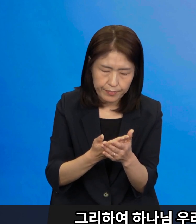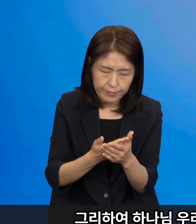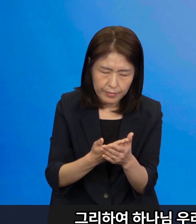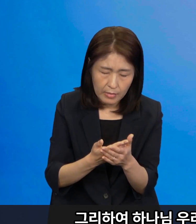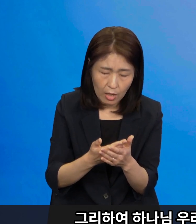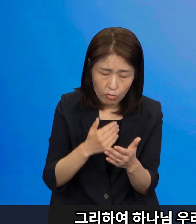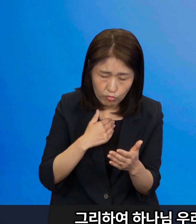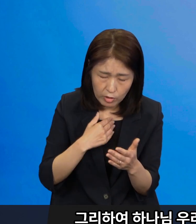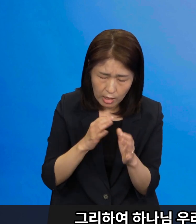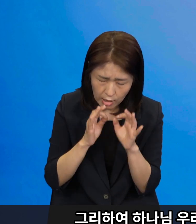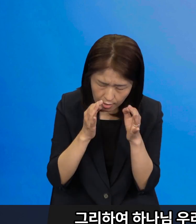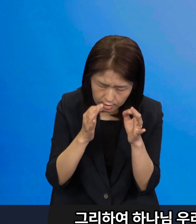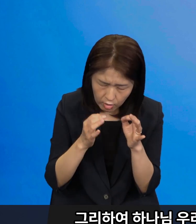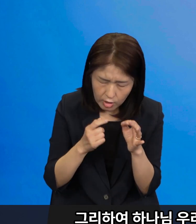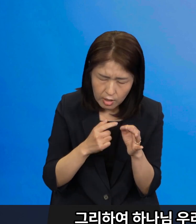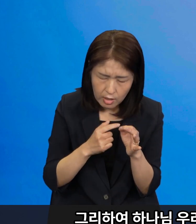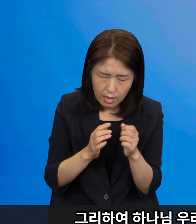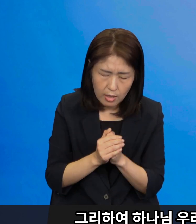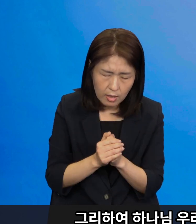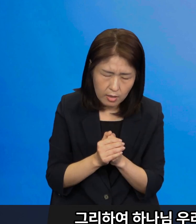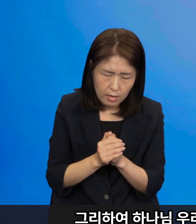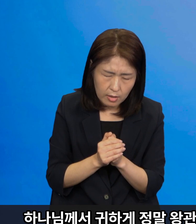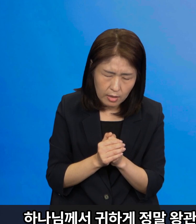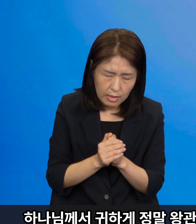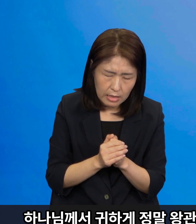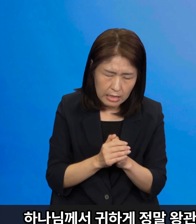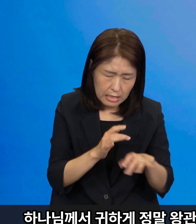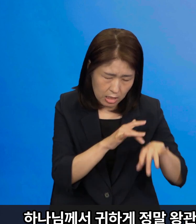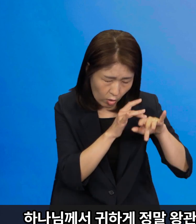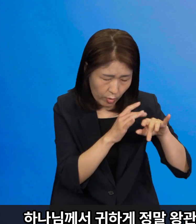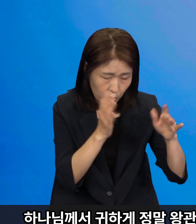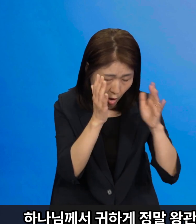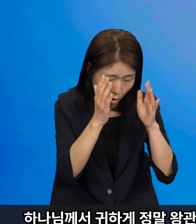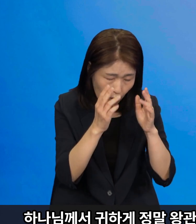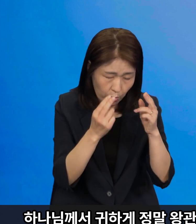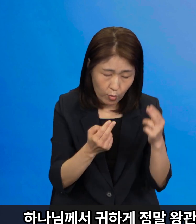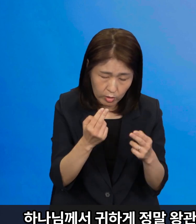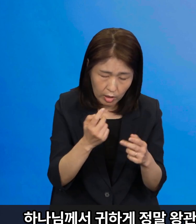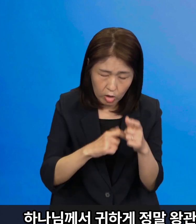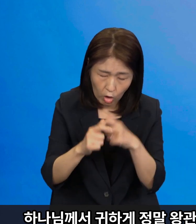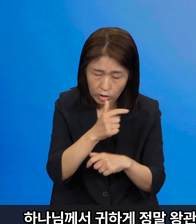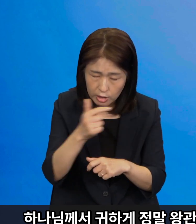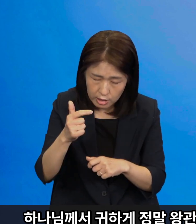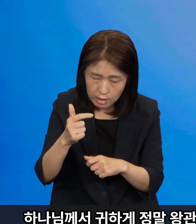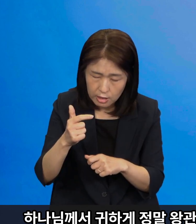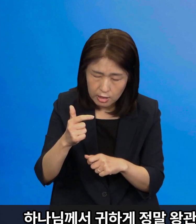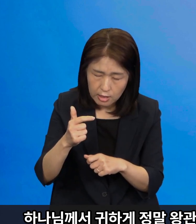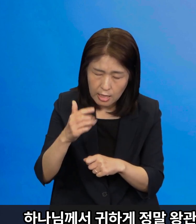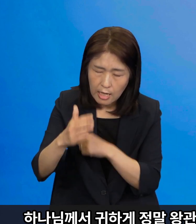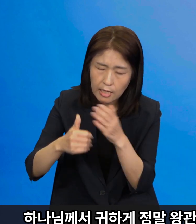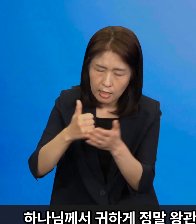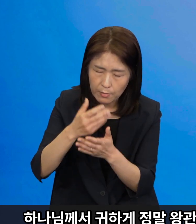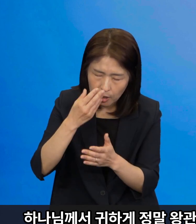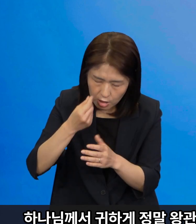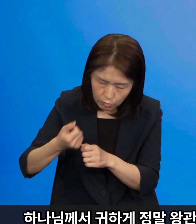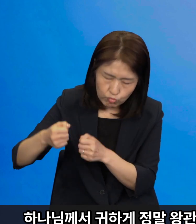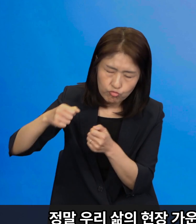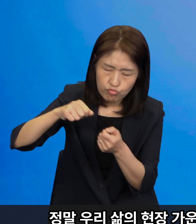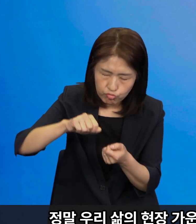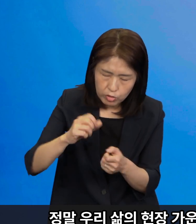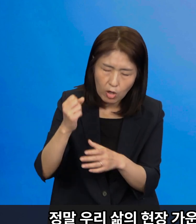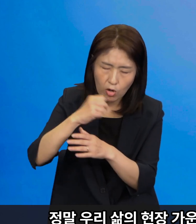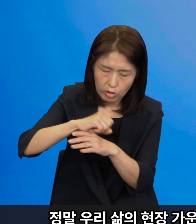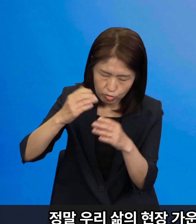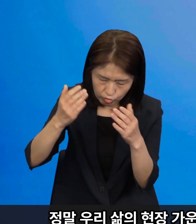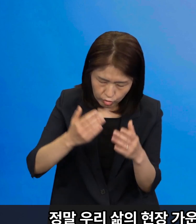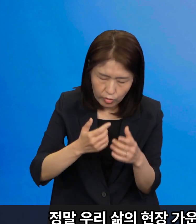구하였던 암나귀보다 더 크게 하나님께서 귀하게 정말 왕관과 기름 부으심을 허락하셨던 그 주님께서 정말